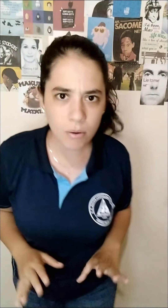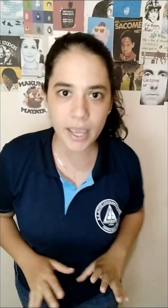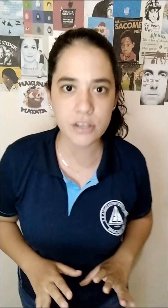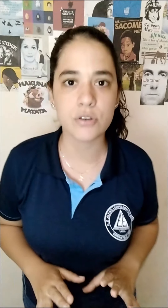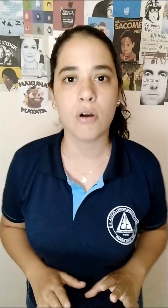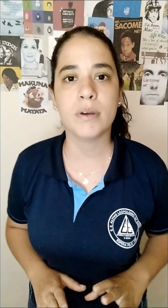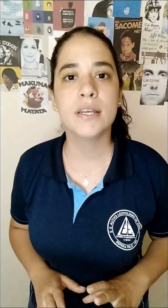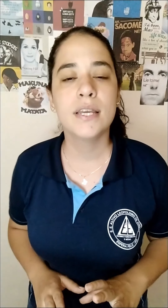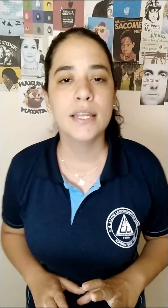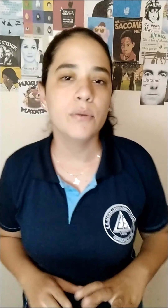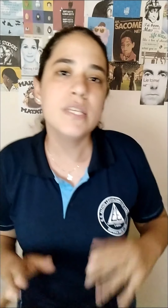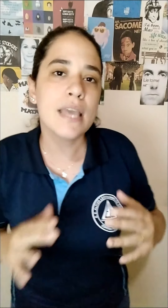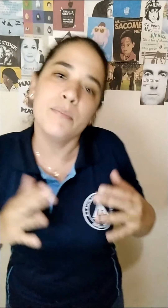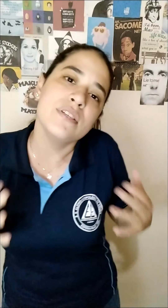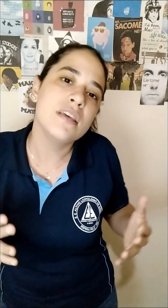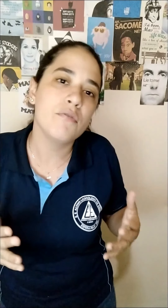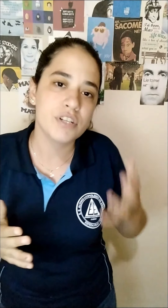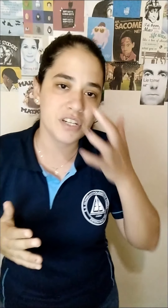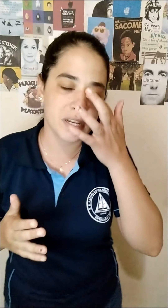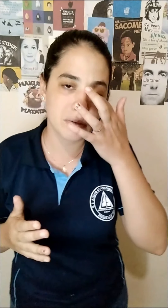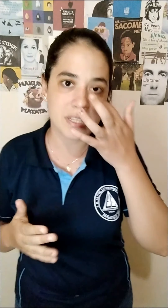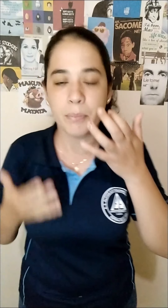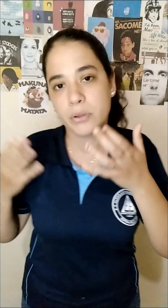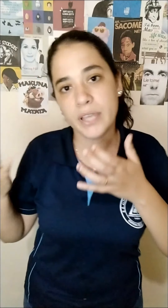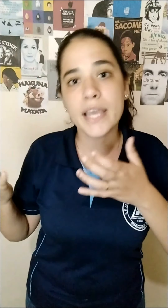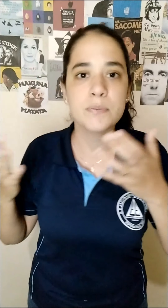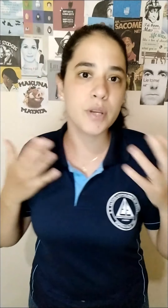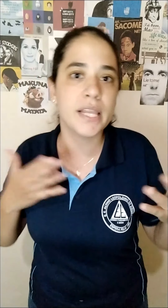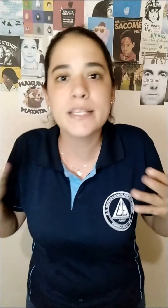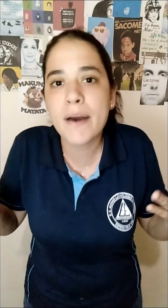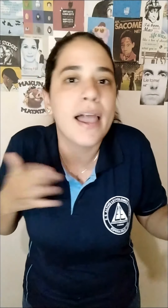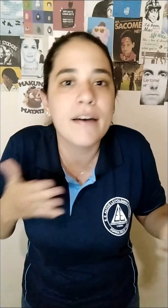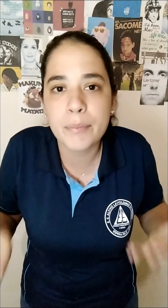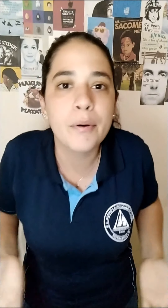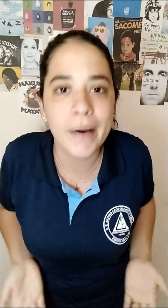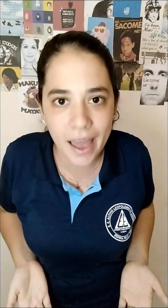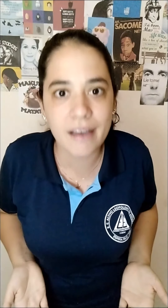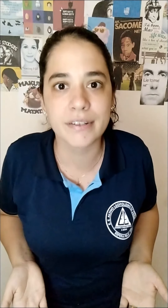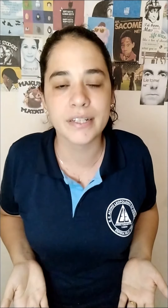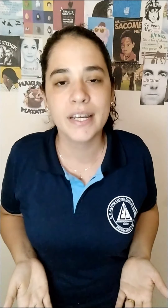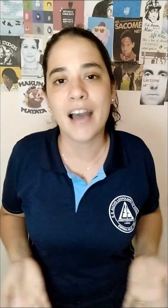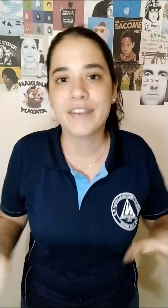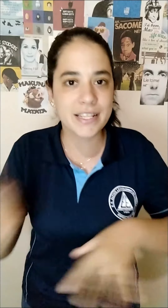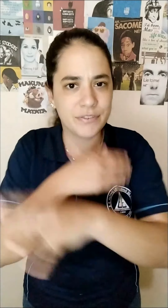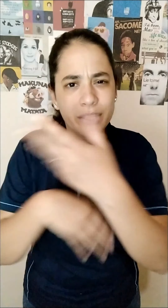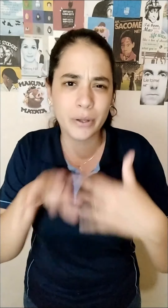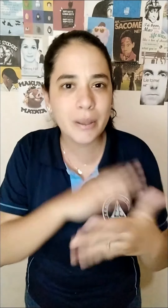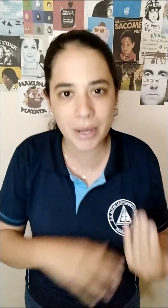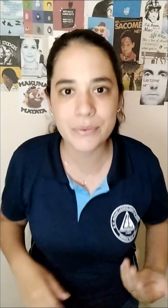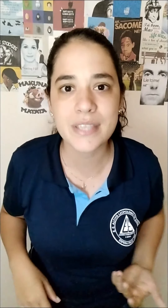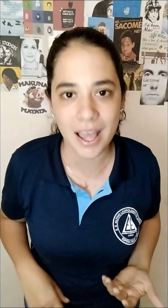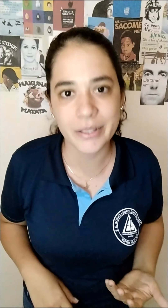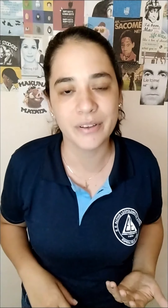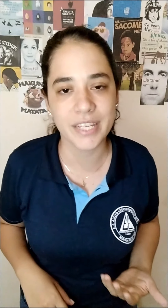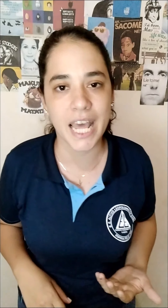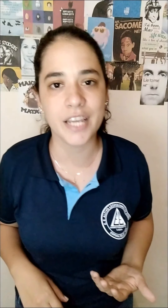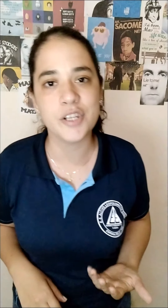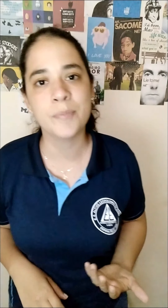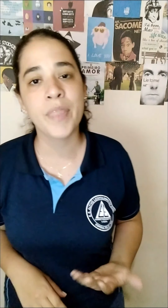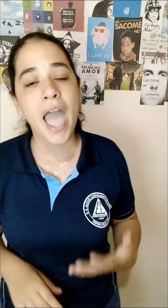qualquer idioma. Não é impossível a gente traduzir português para o inglês palavra por palavra. A frase fica toda bagunçada, não é verdade? A